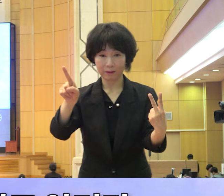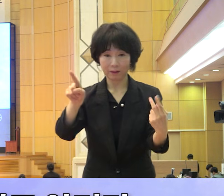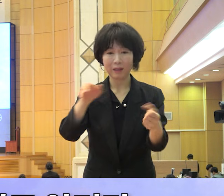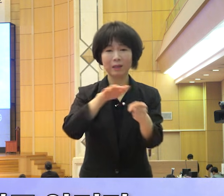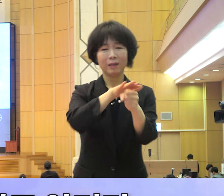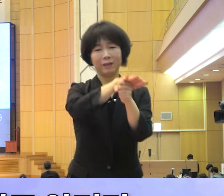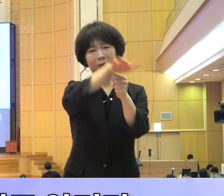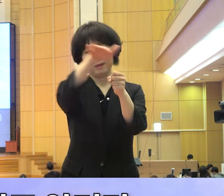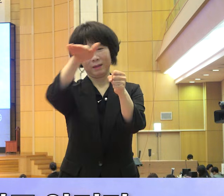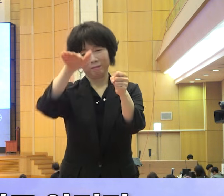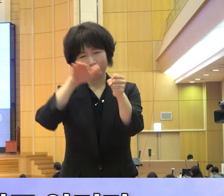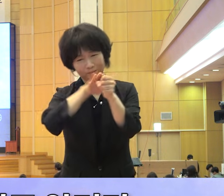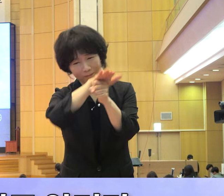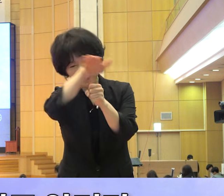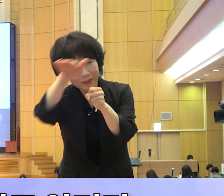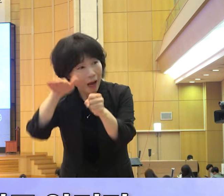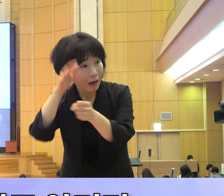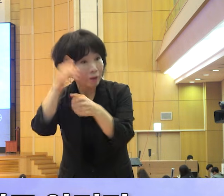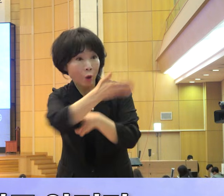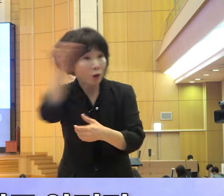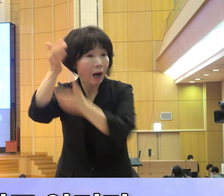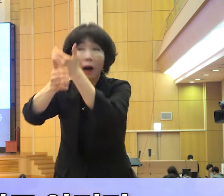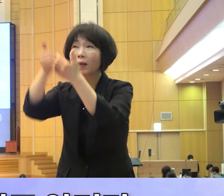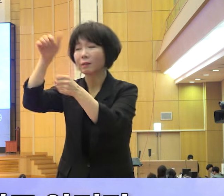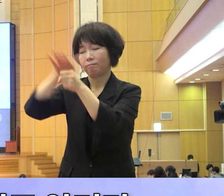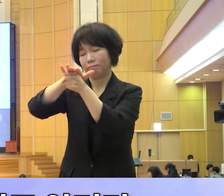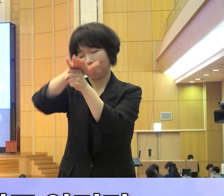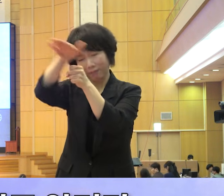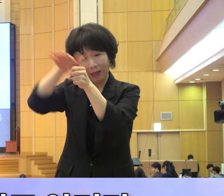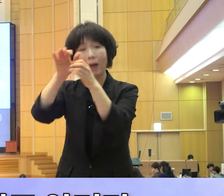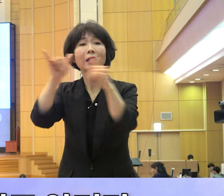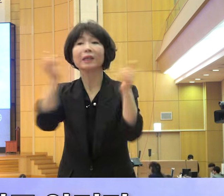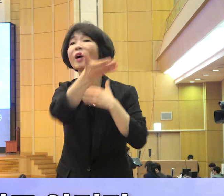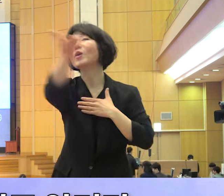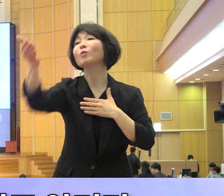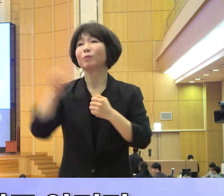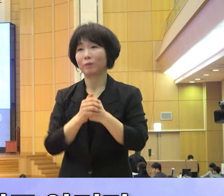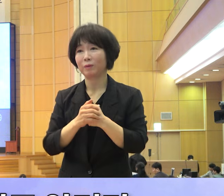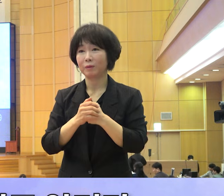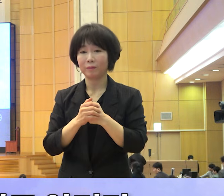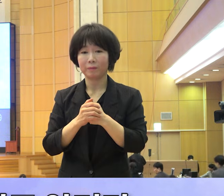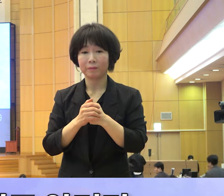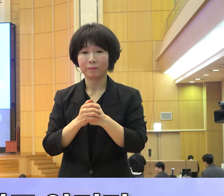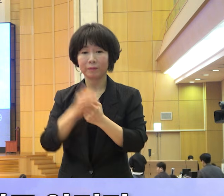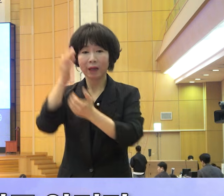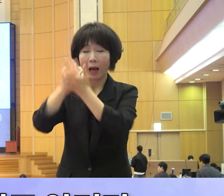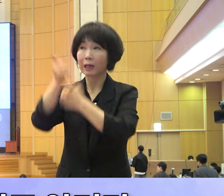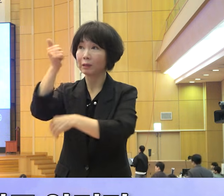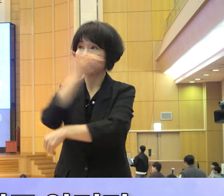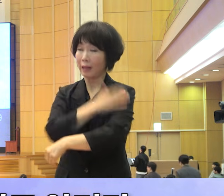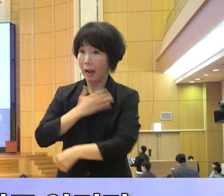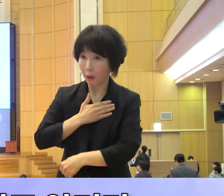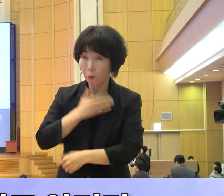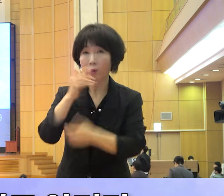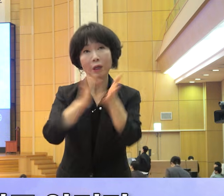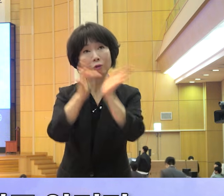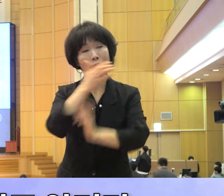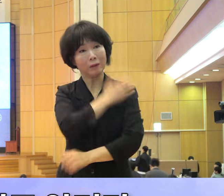내 영혼이 하나님을, 예수님을 알고 하나님 아버지를 알고,